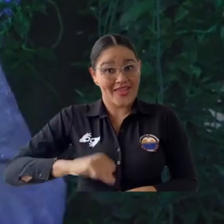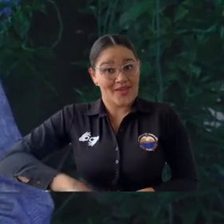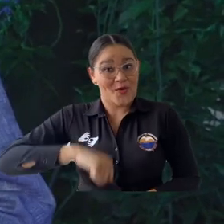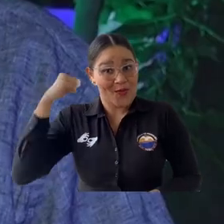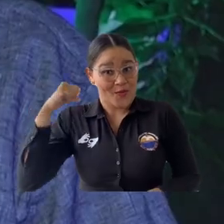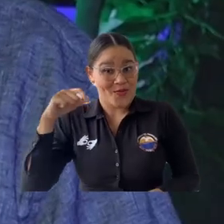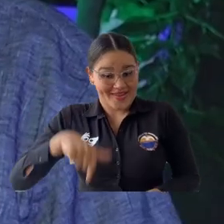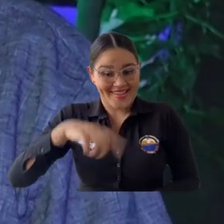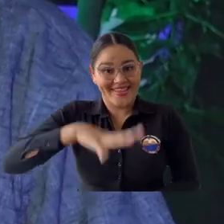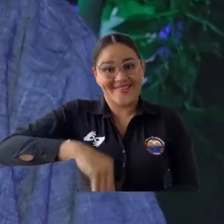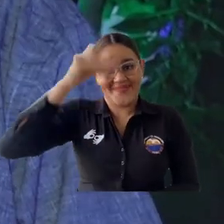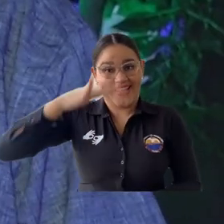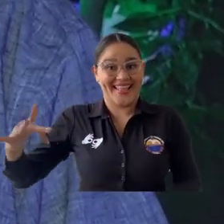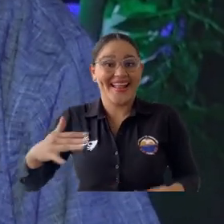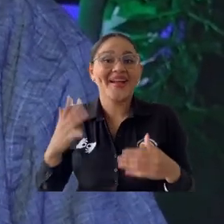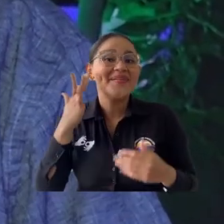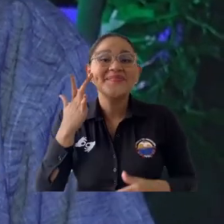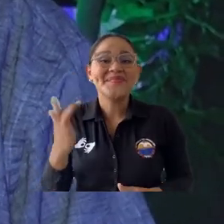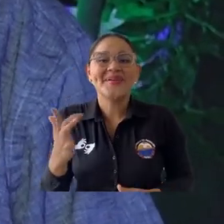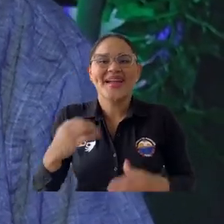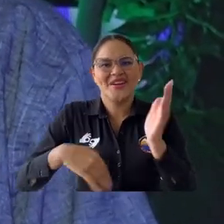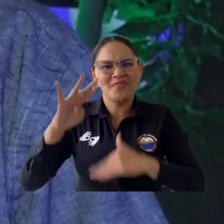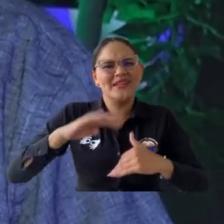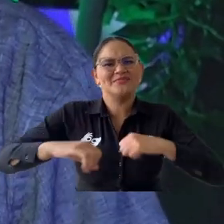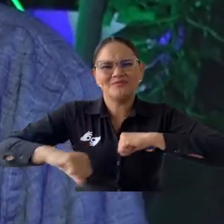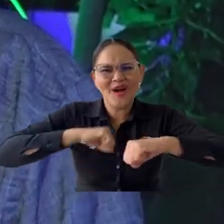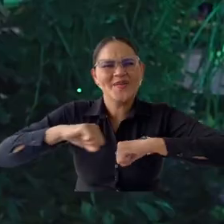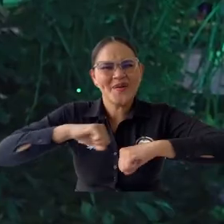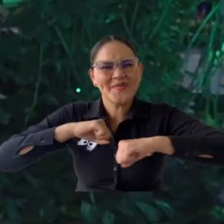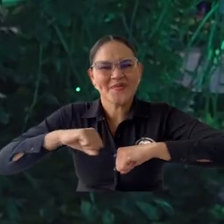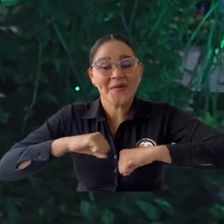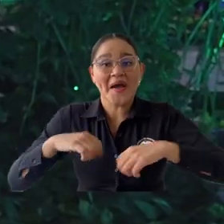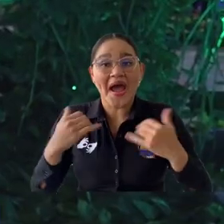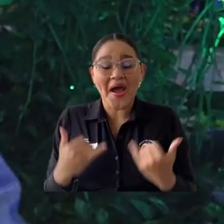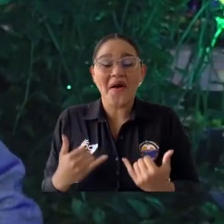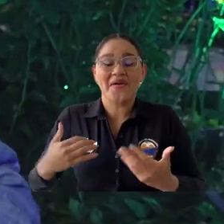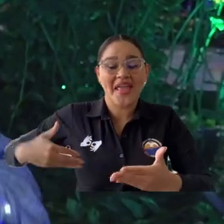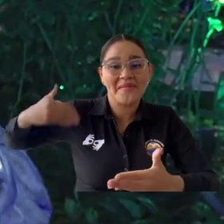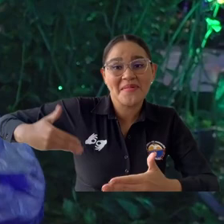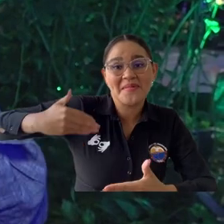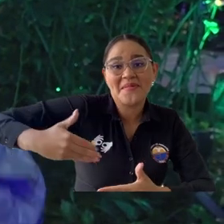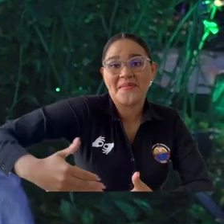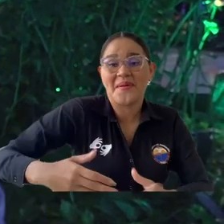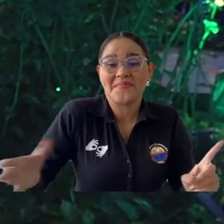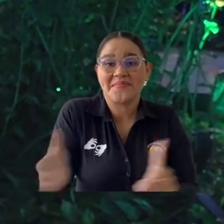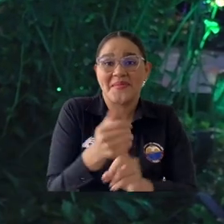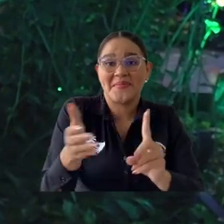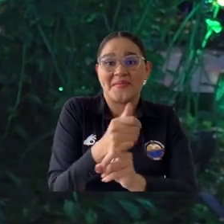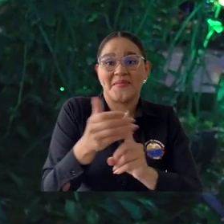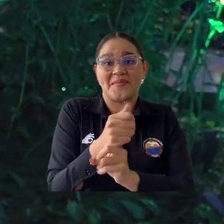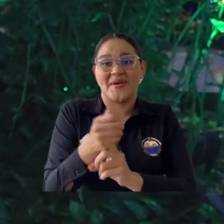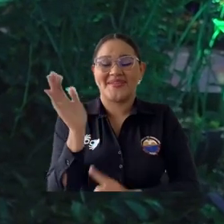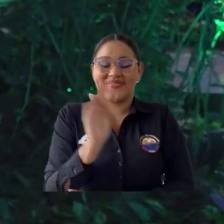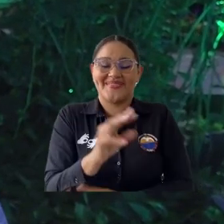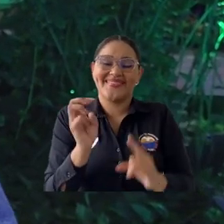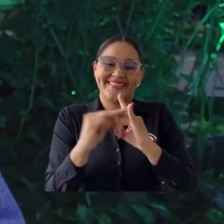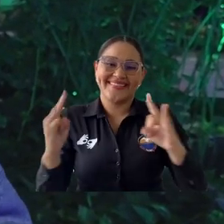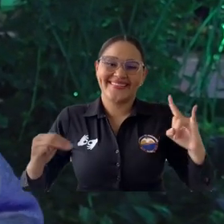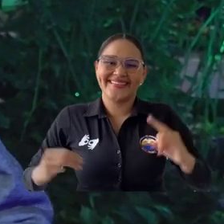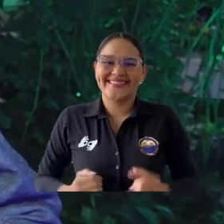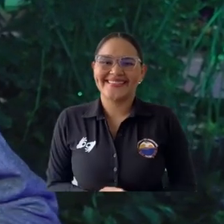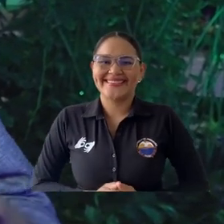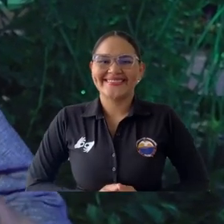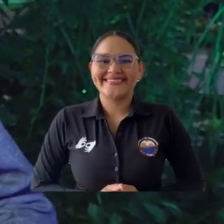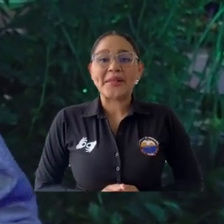muy honrado, nos debe sentir de orgullo a todos los magdalenenses por todo lo que se ha venido cosechando